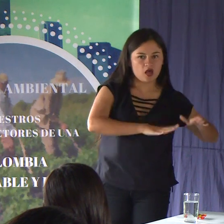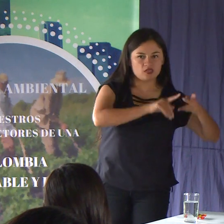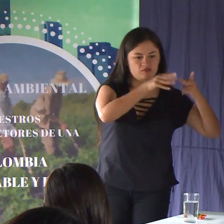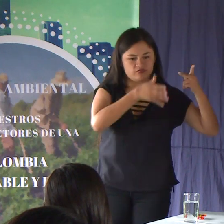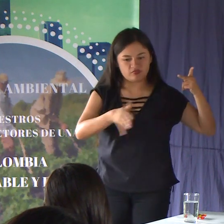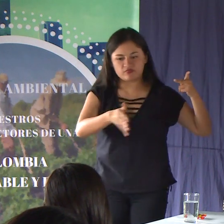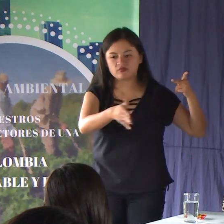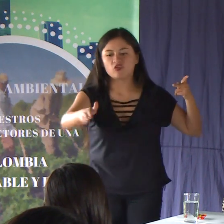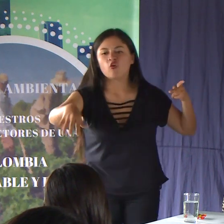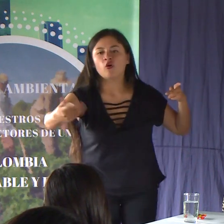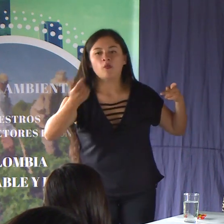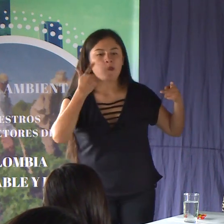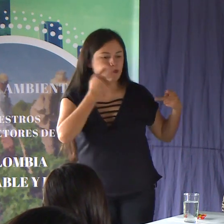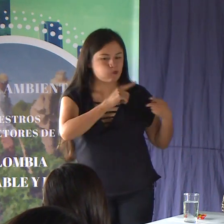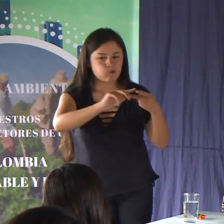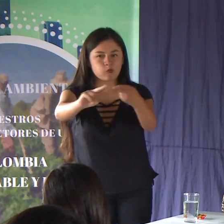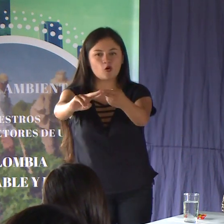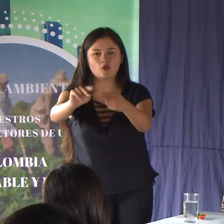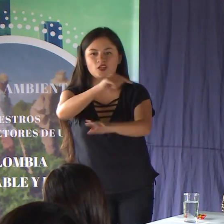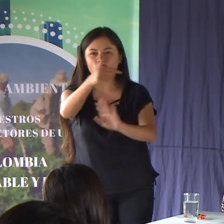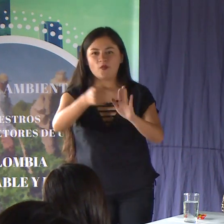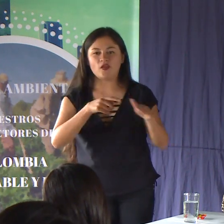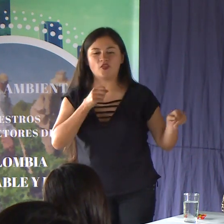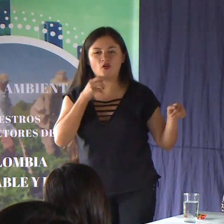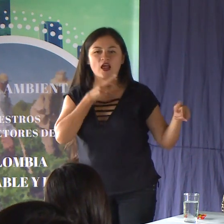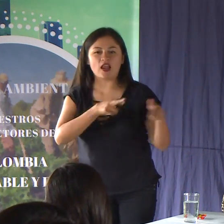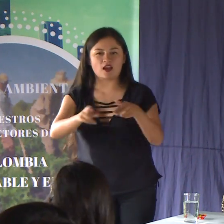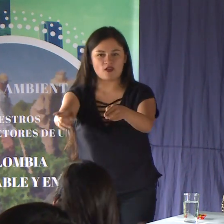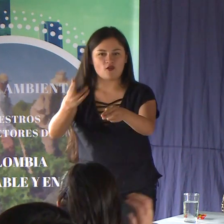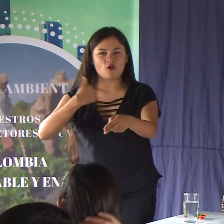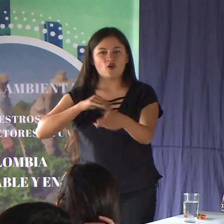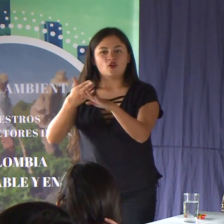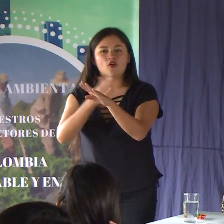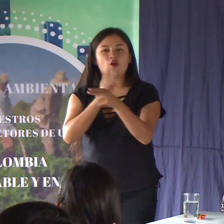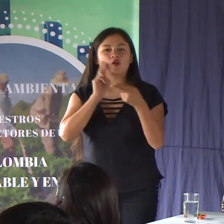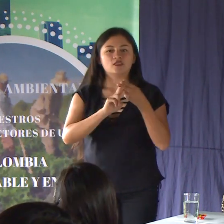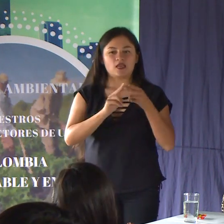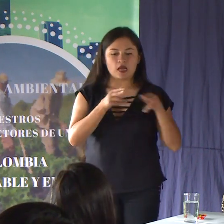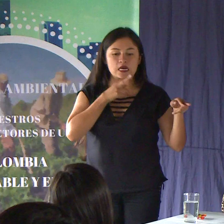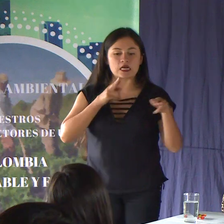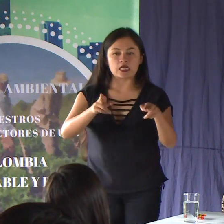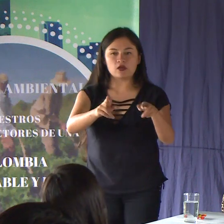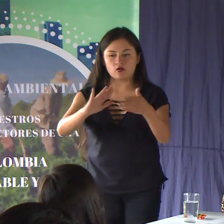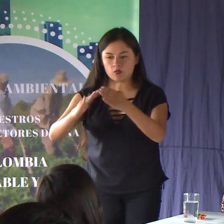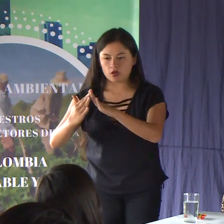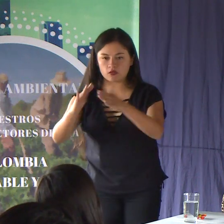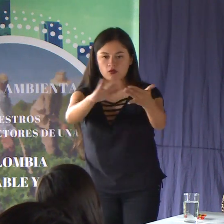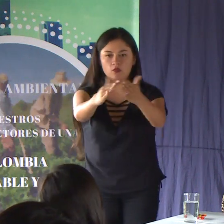Hicimos una conexión con las comunidades que estaban allí, reconociendo